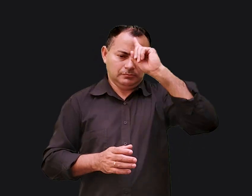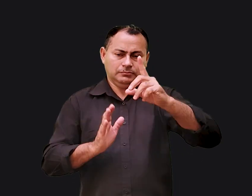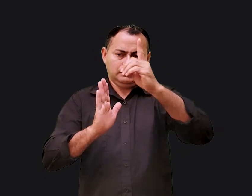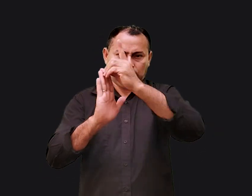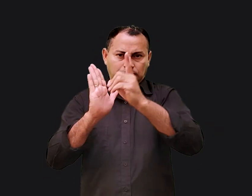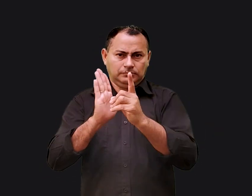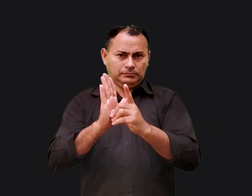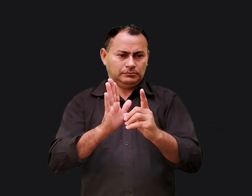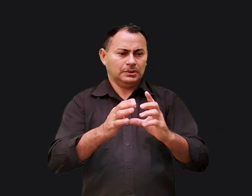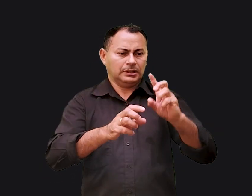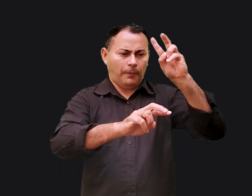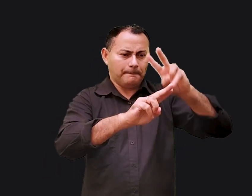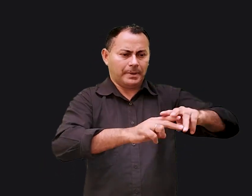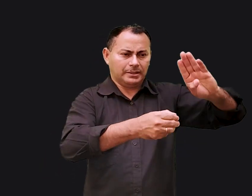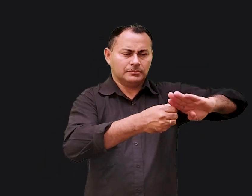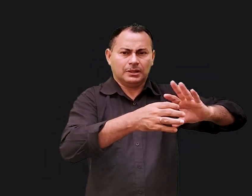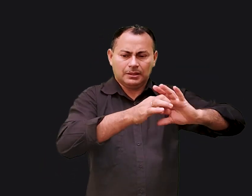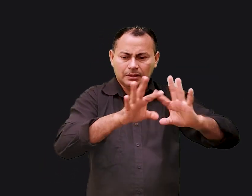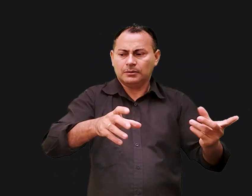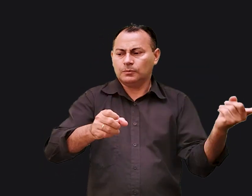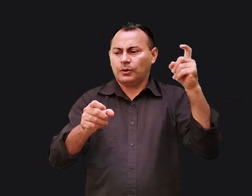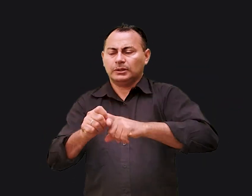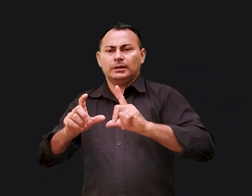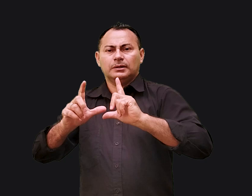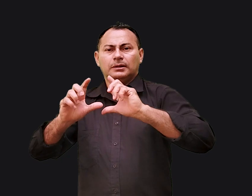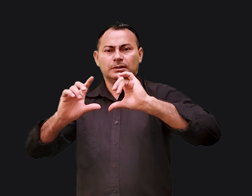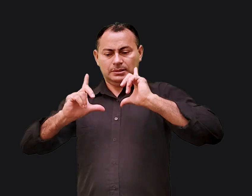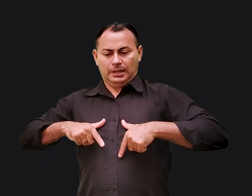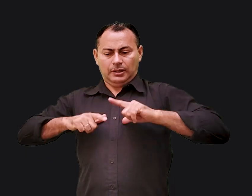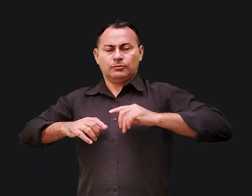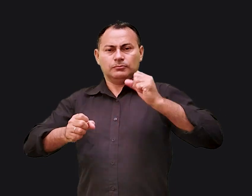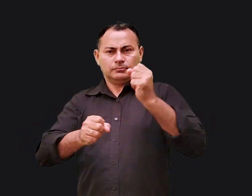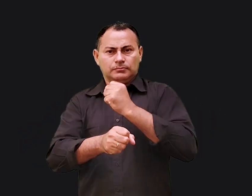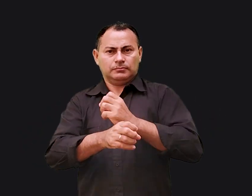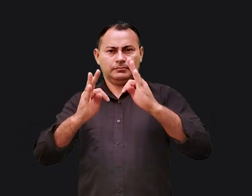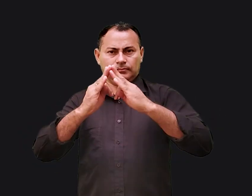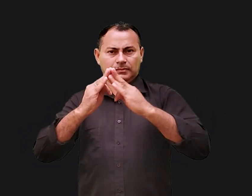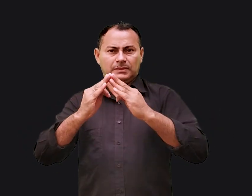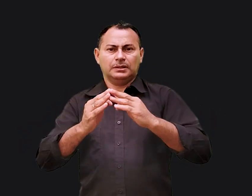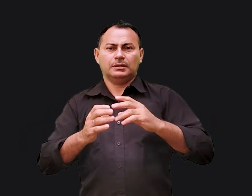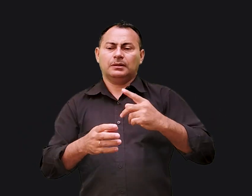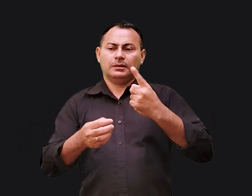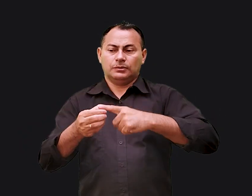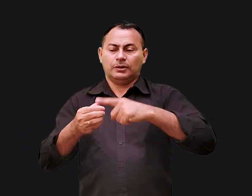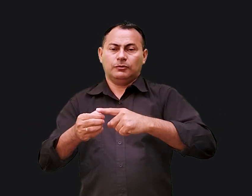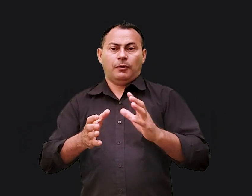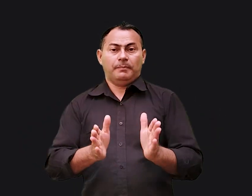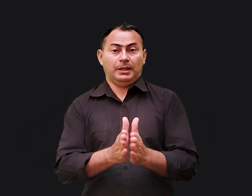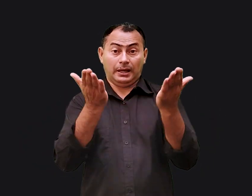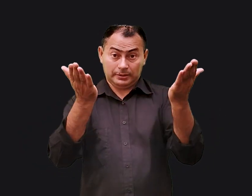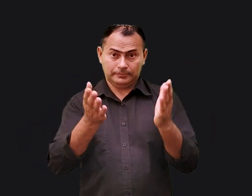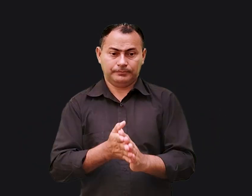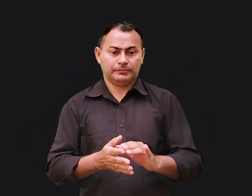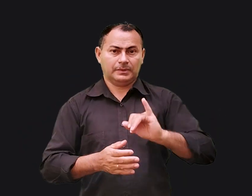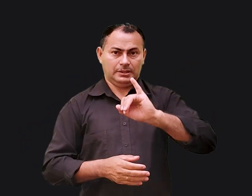que os exilados poderiam voltar para Israel e reconstruir o templo e sua cidade. Isso foi um grande milagre. Isaías